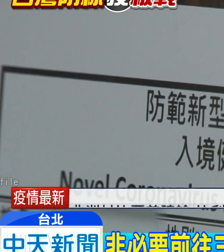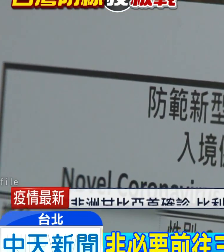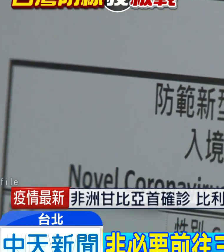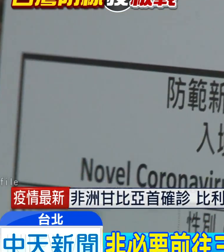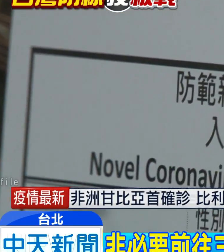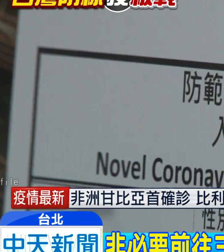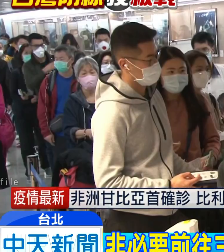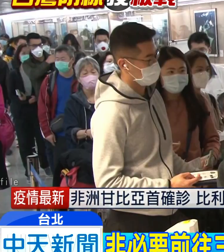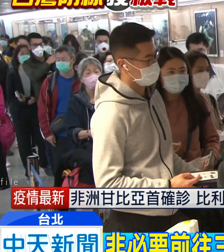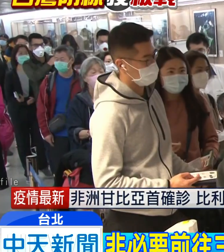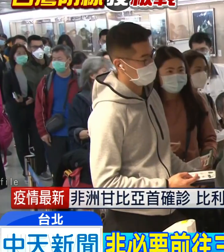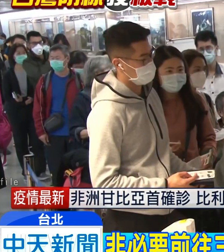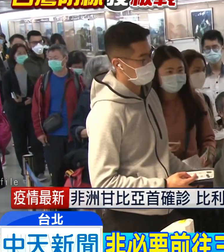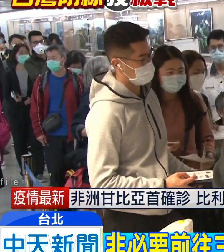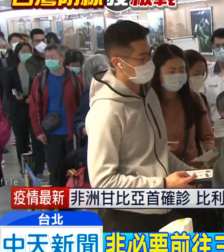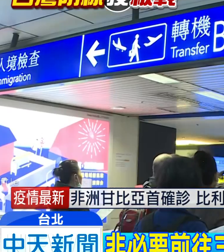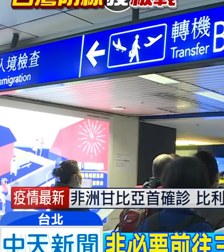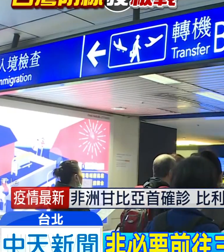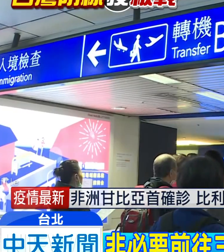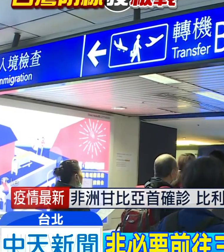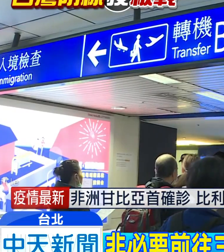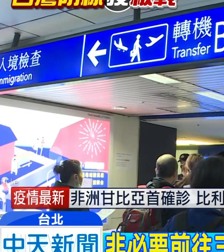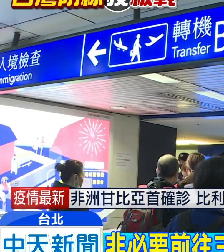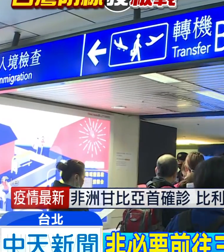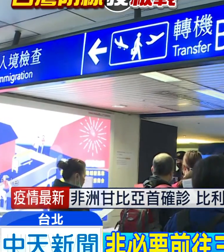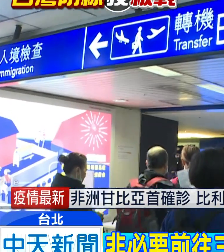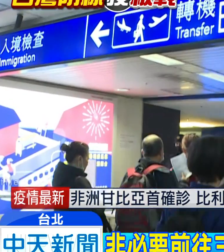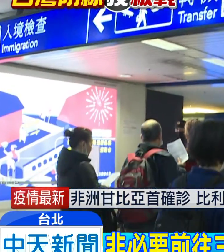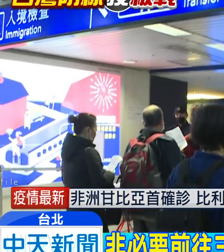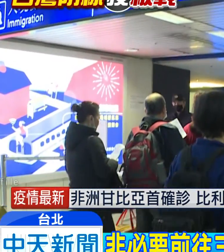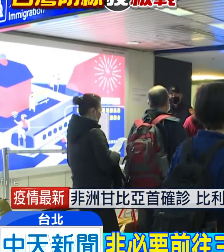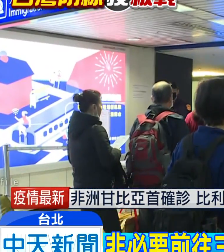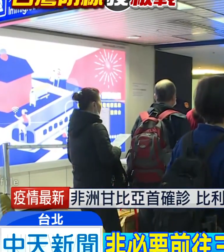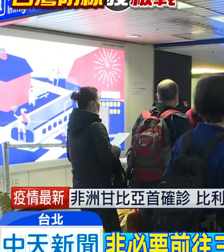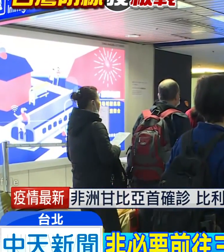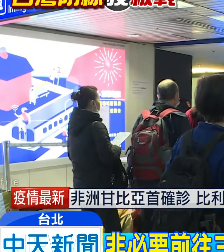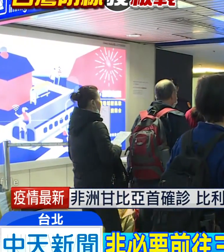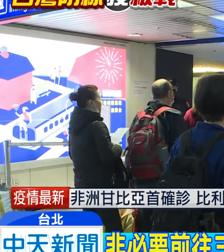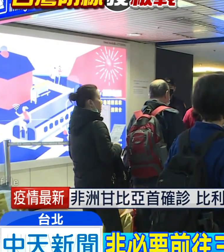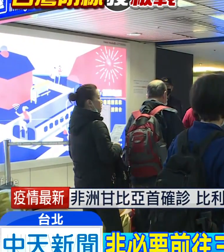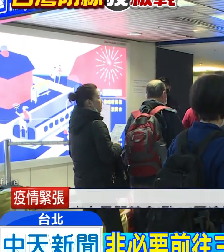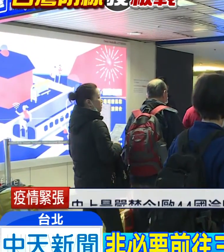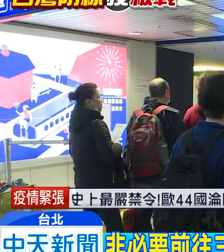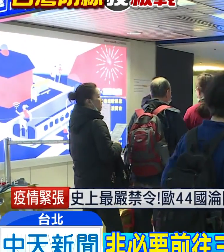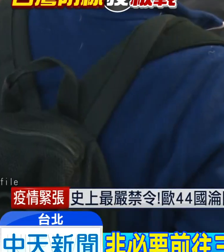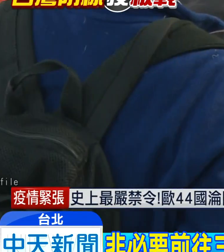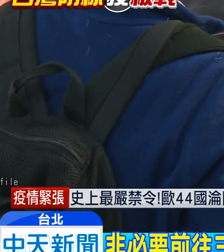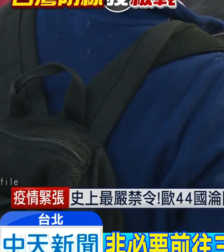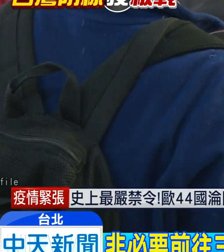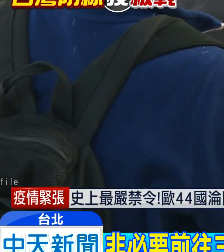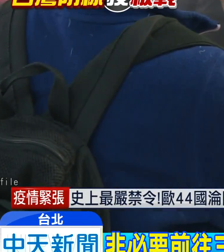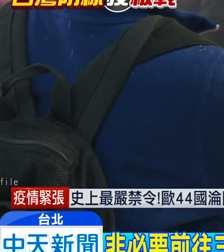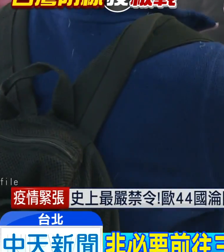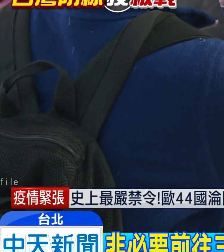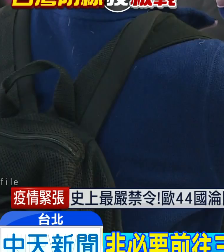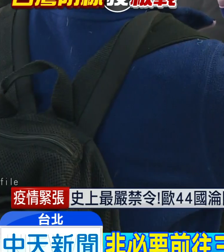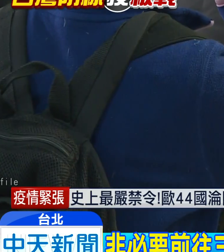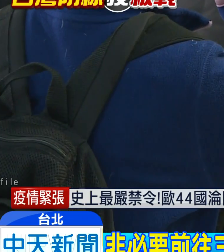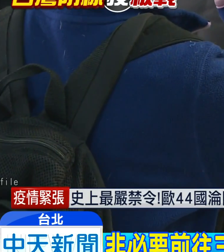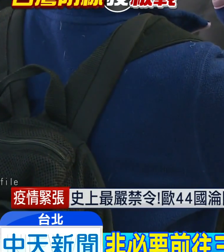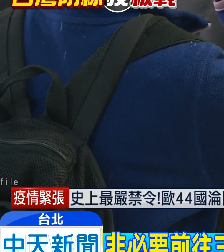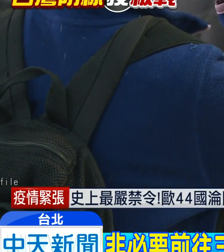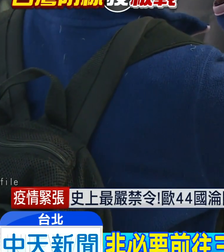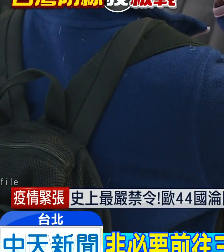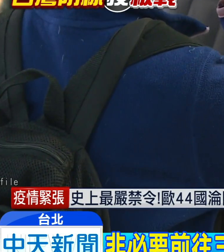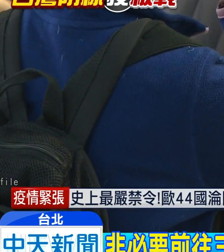宣布亚洲、欧洲国家都列为3级警告，共有93国加上港澳、巴勒斯坦3地区以及美国